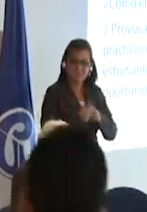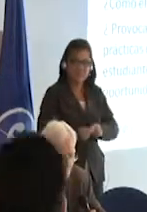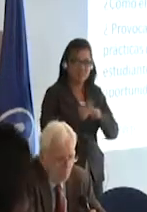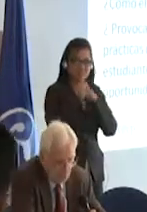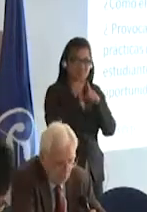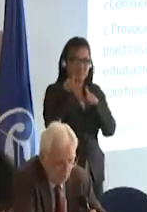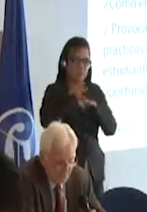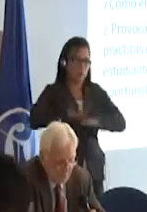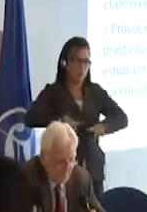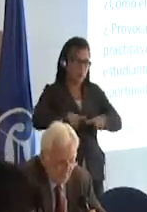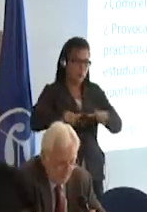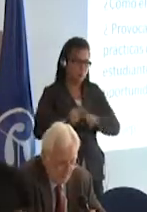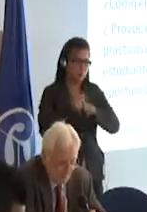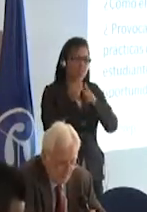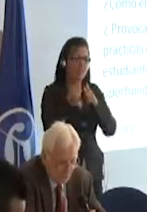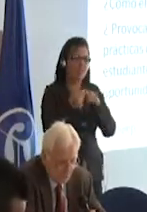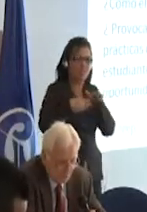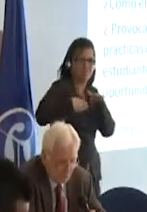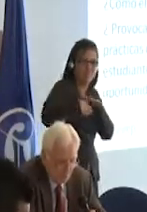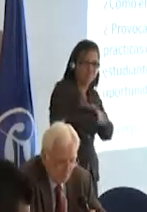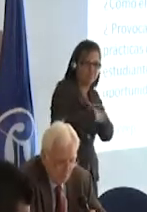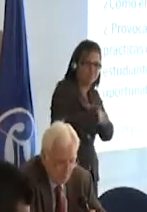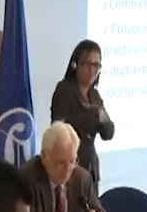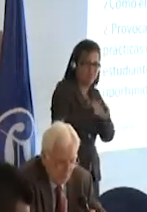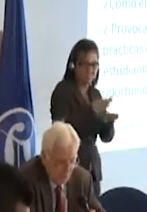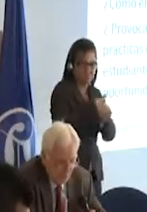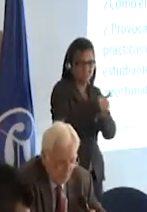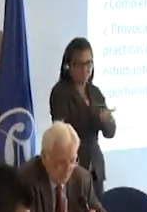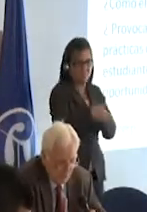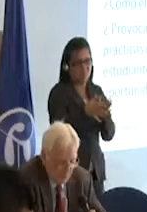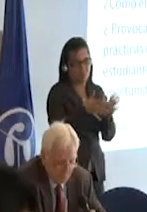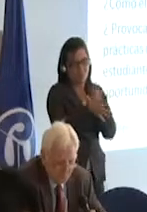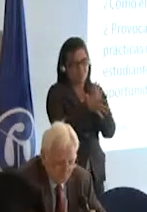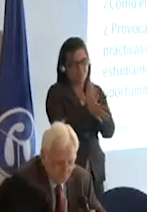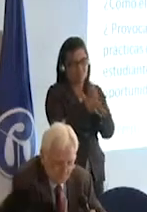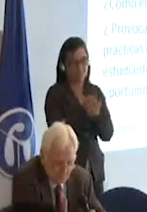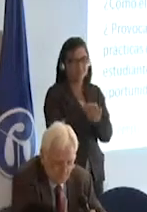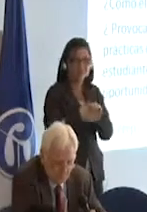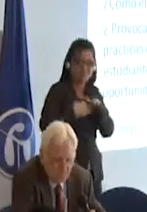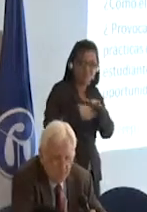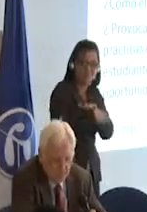suite, pour l'accueil des élèves en situation de handicap.